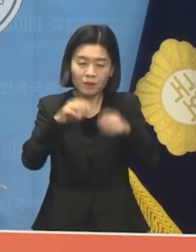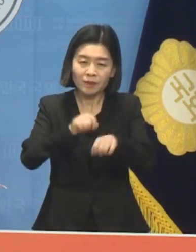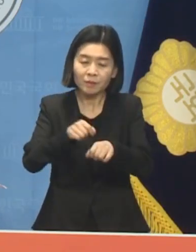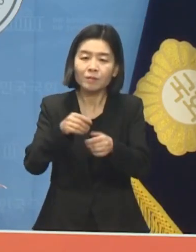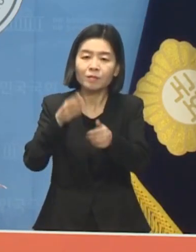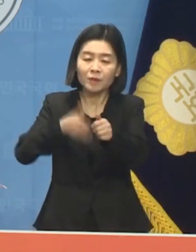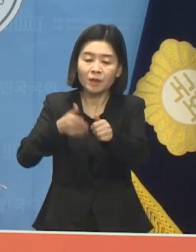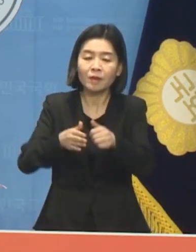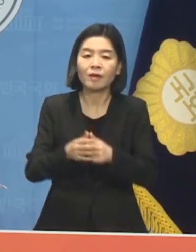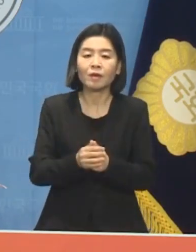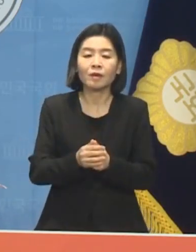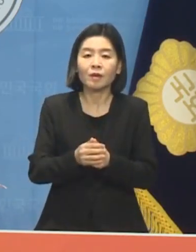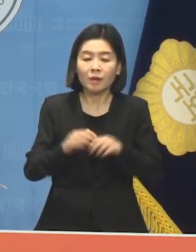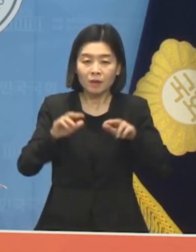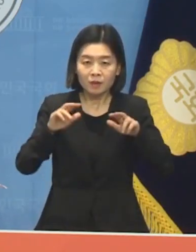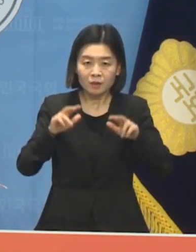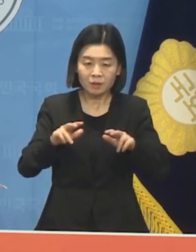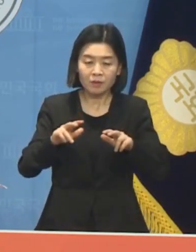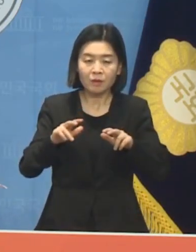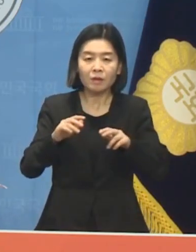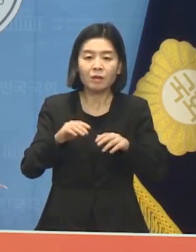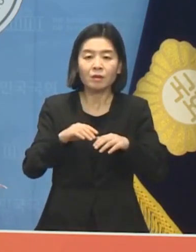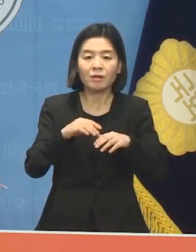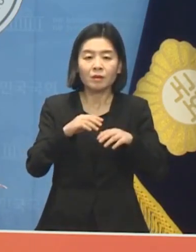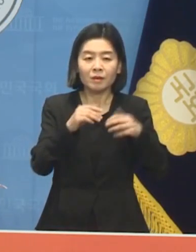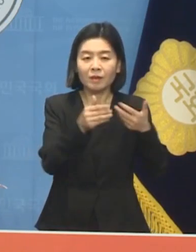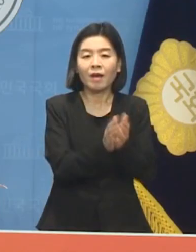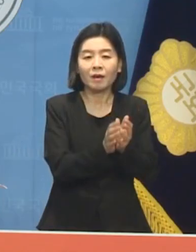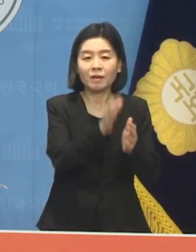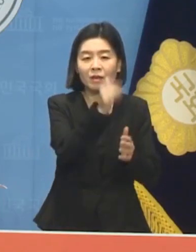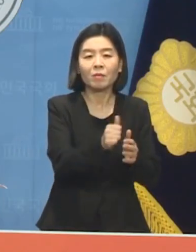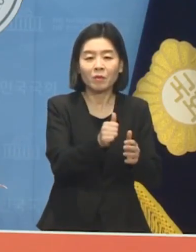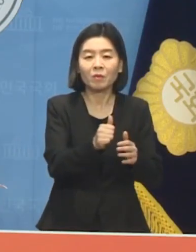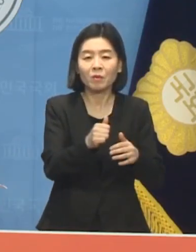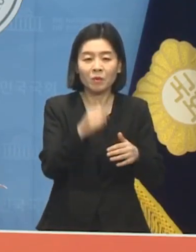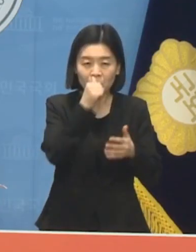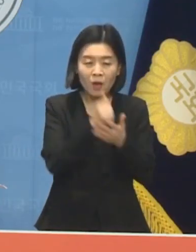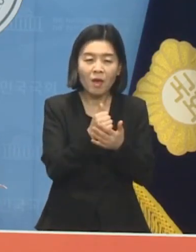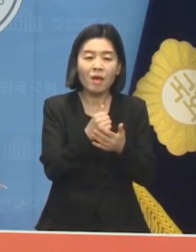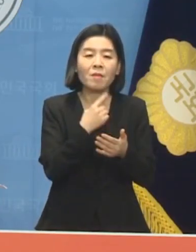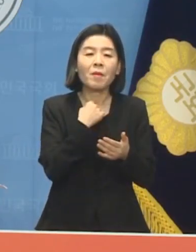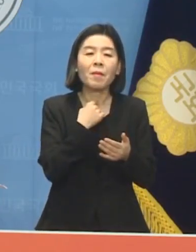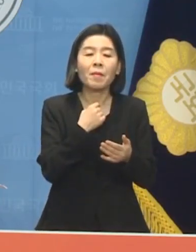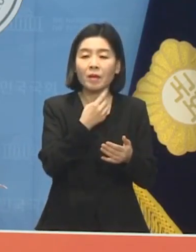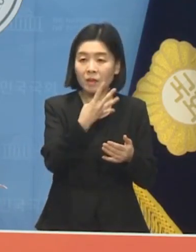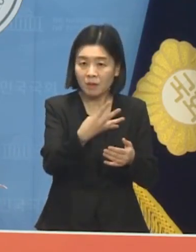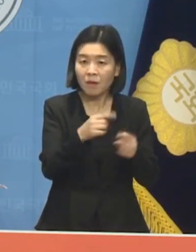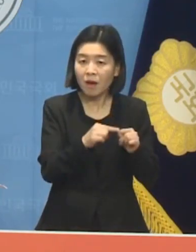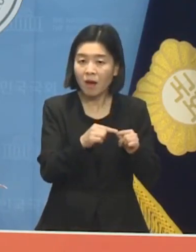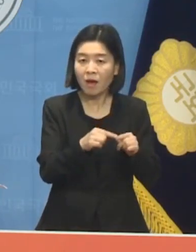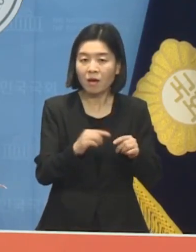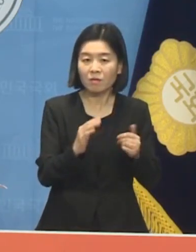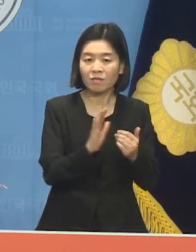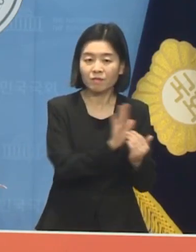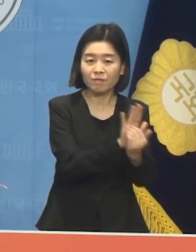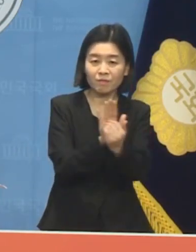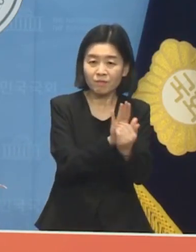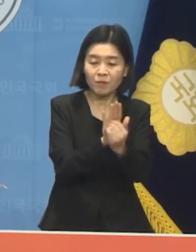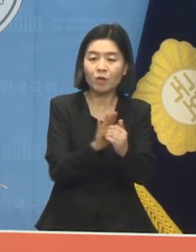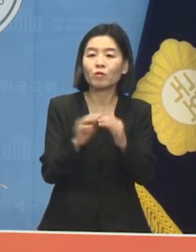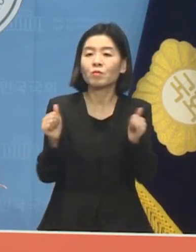패배한 정가사범의 당대표에 대한 국회의 방탄 행보는 국민을 우롱하는 행위이다.